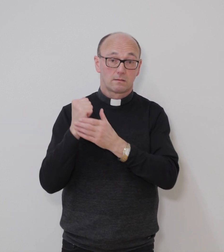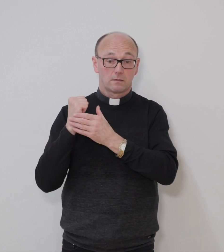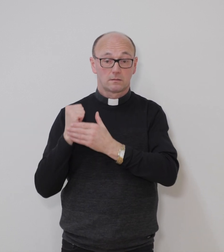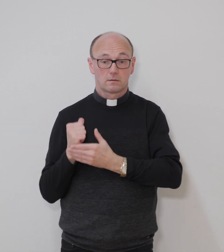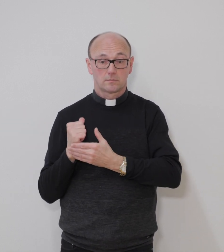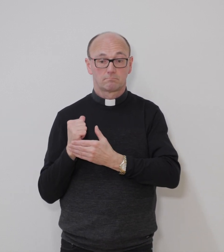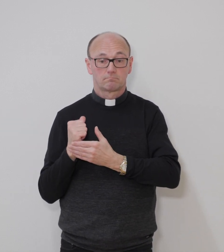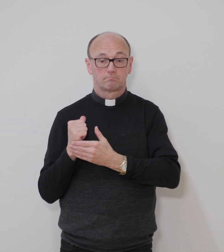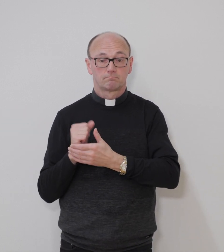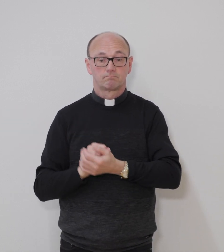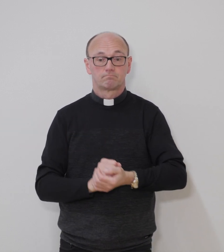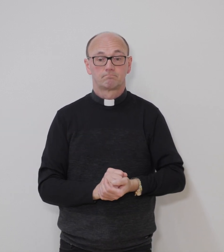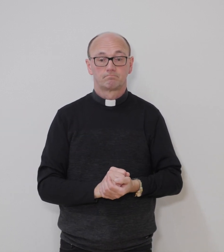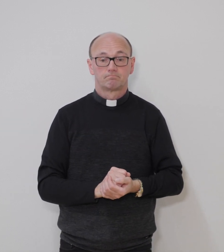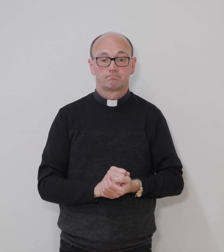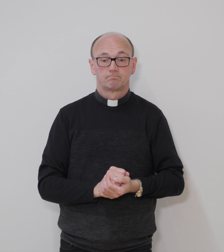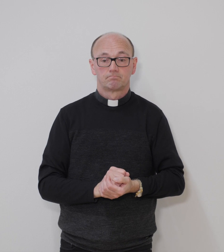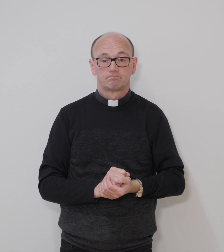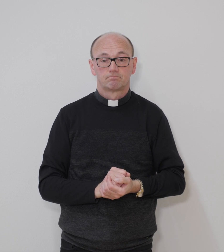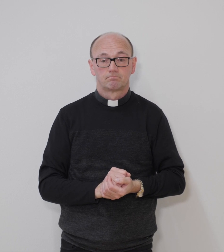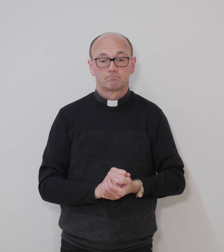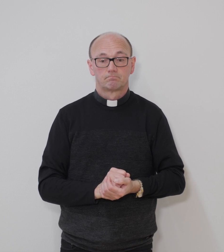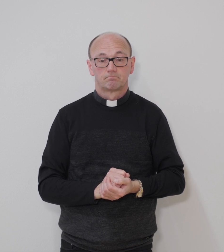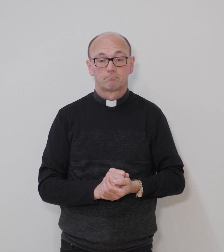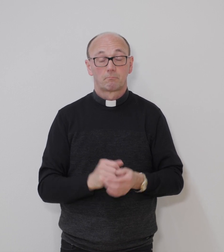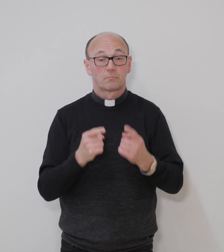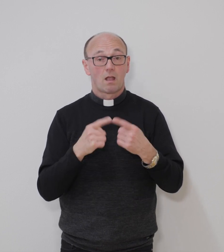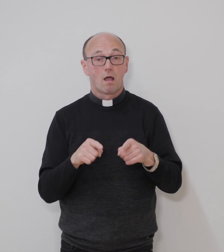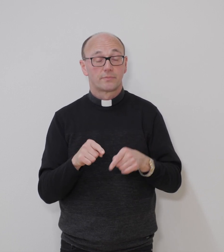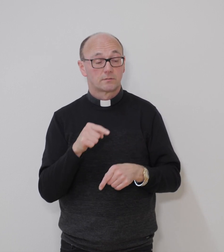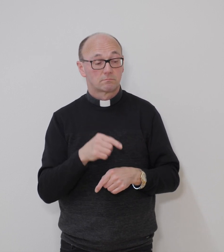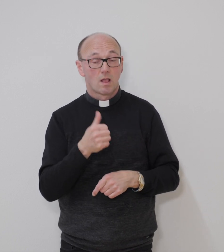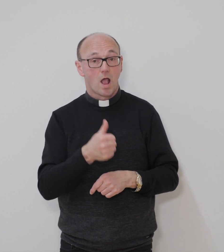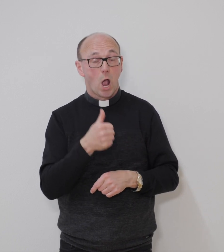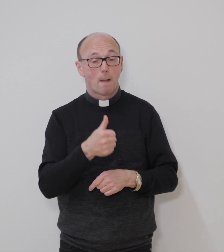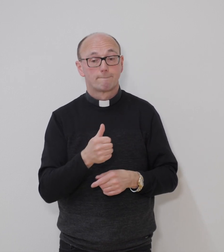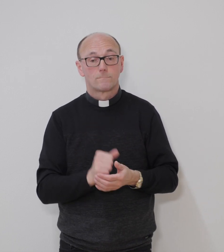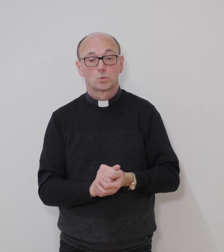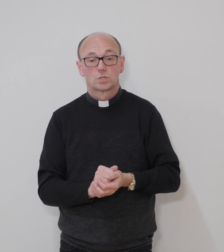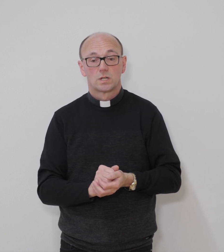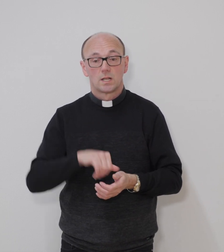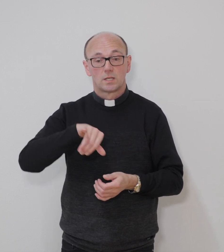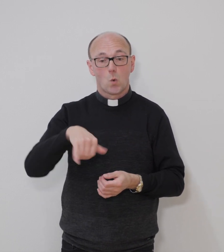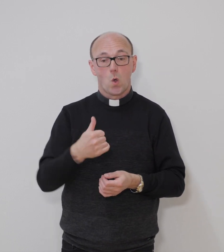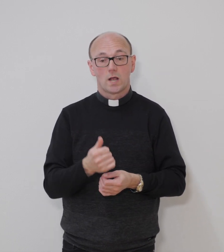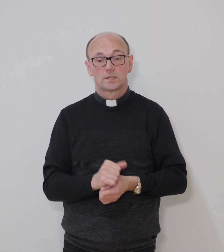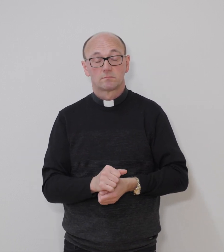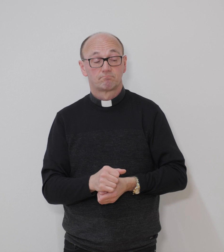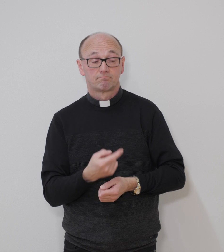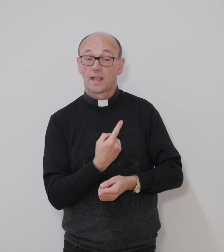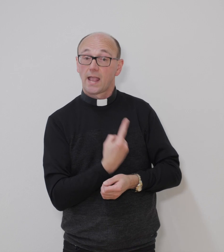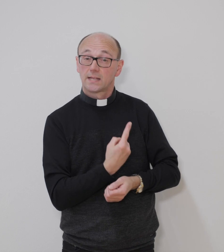schwierigen und herausfordernden Zeiten dieser Pandemie. Danke für Ihre so zu Herzen gehenden Beiträge für